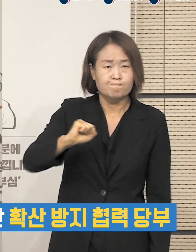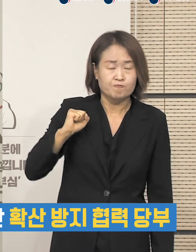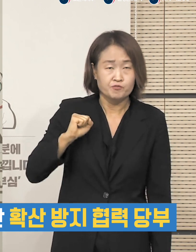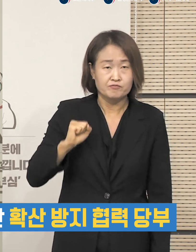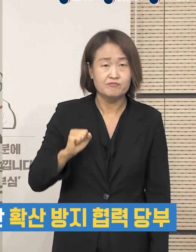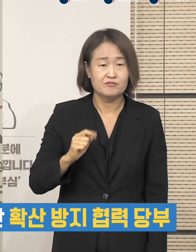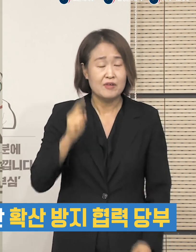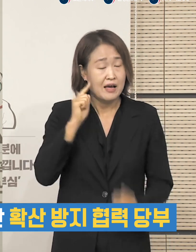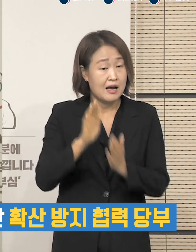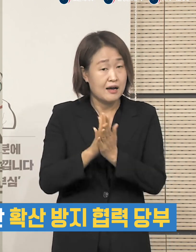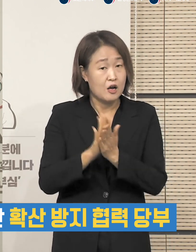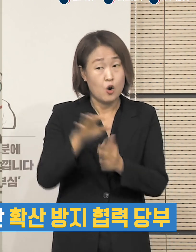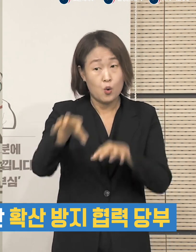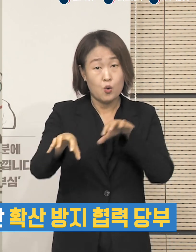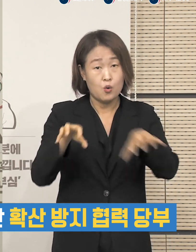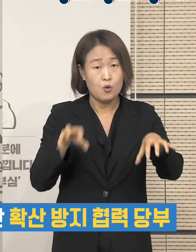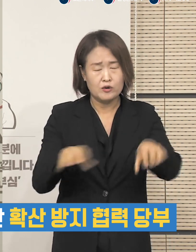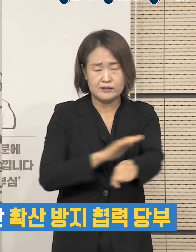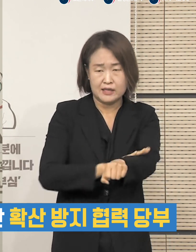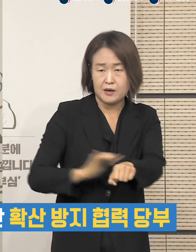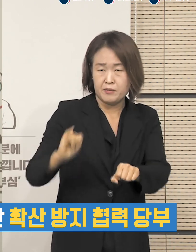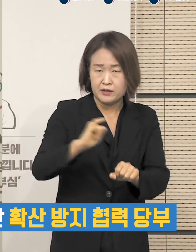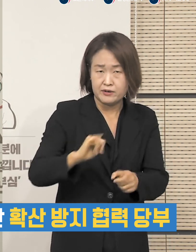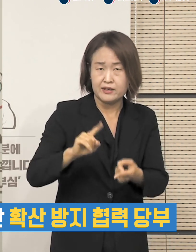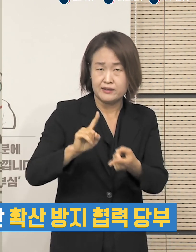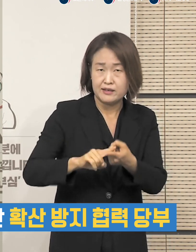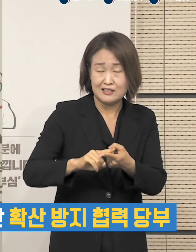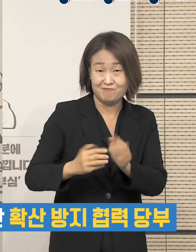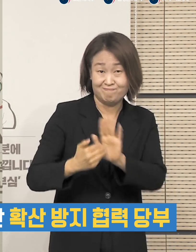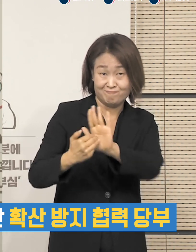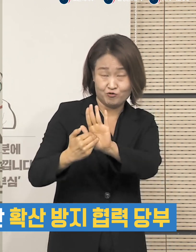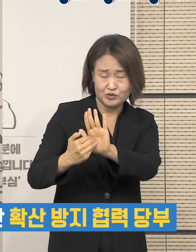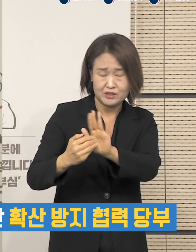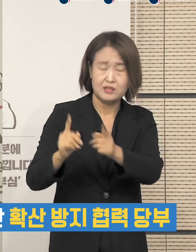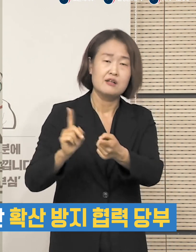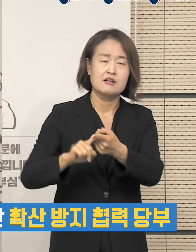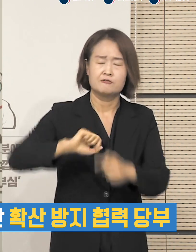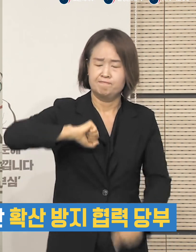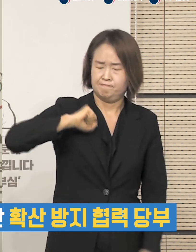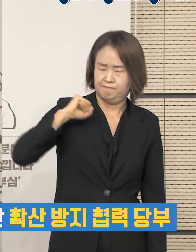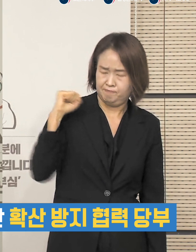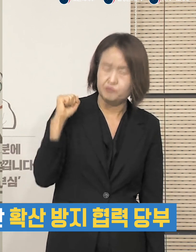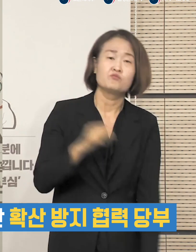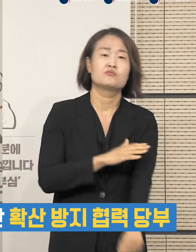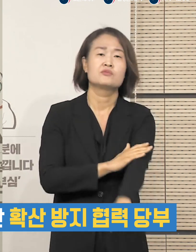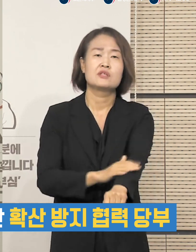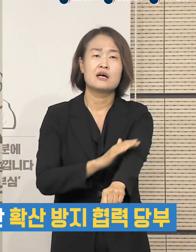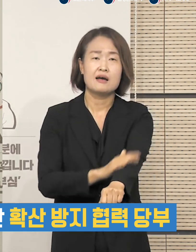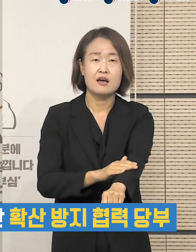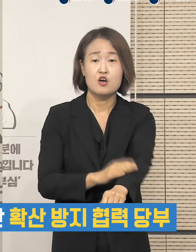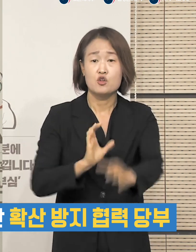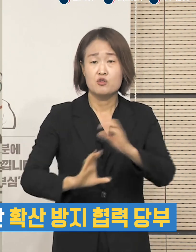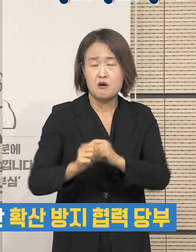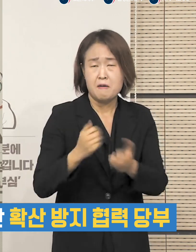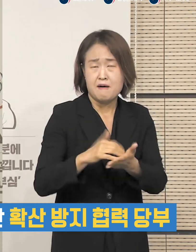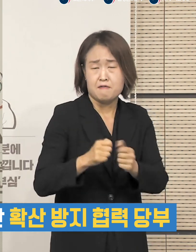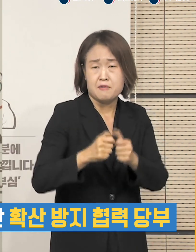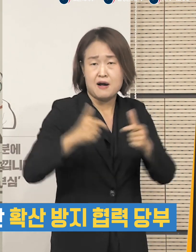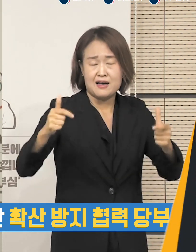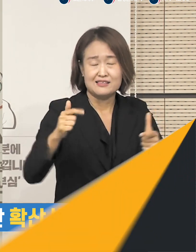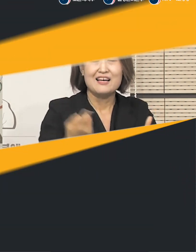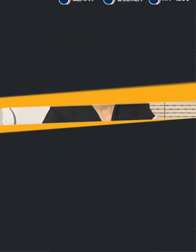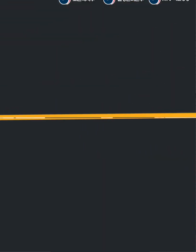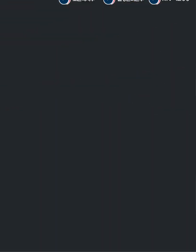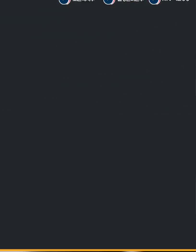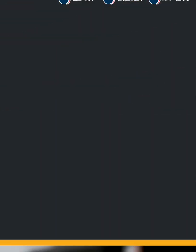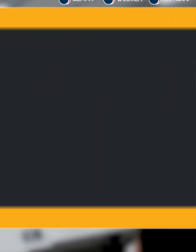각자의 자리에서 방역 수칙을 준수해 주셔서 이번 사건으로 인한 유행이 더 크게 확산되지 않도록 협조해